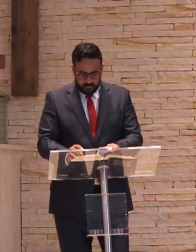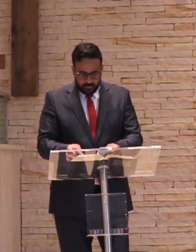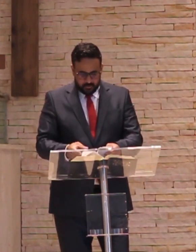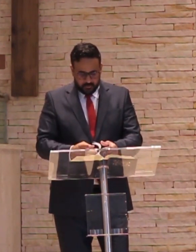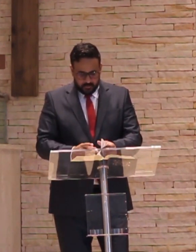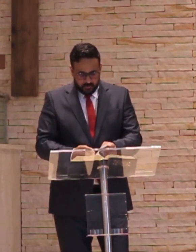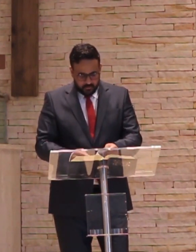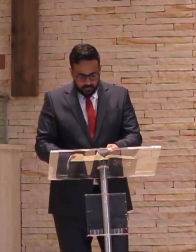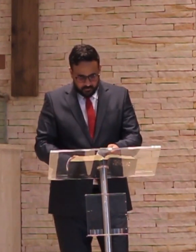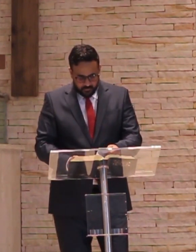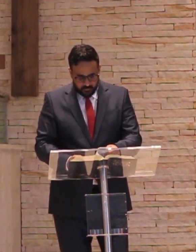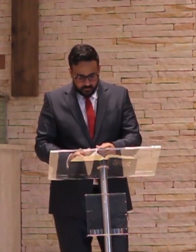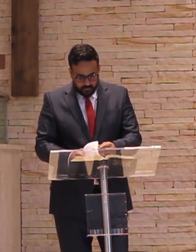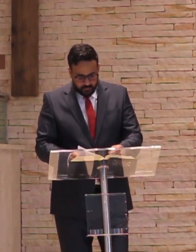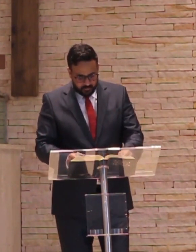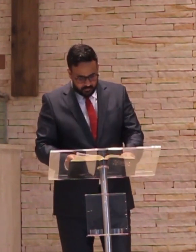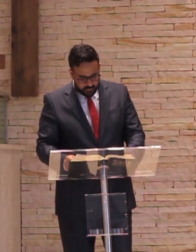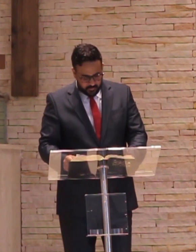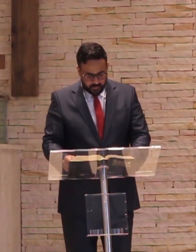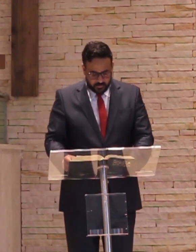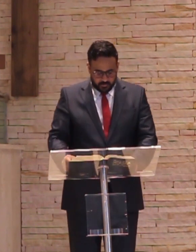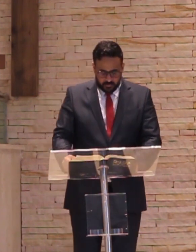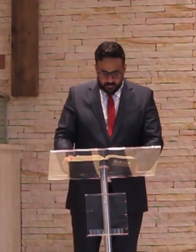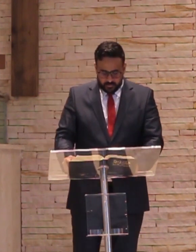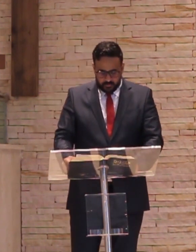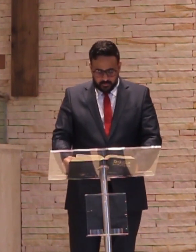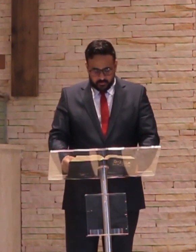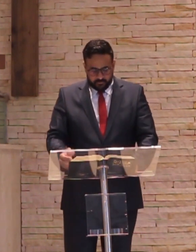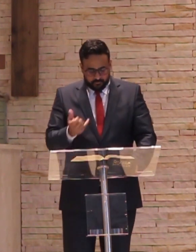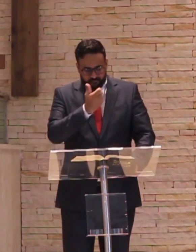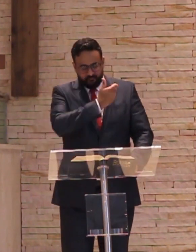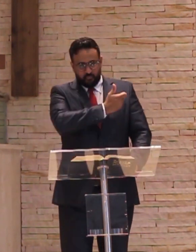João, capítulo 11, verso 25.